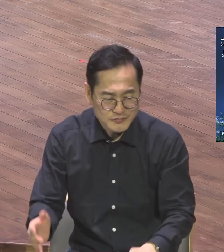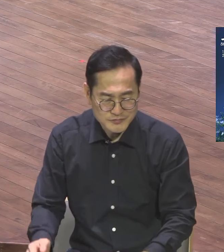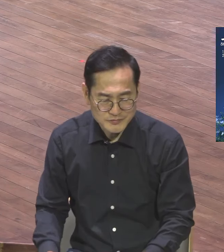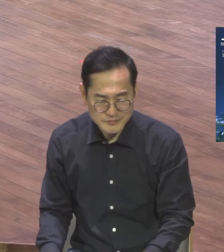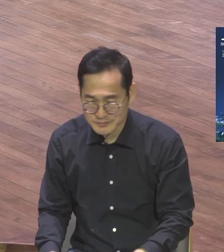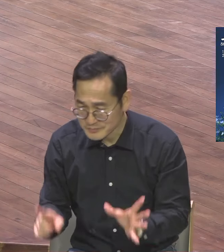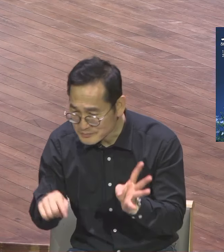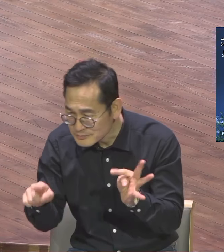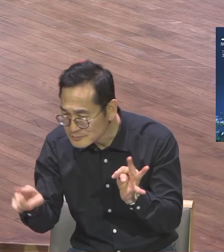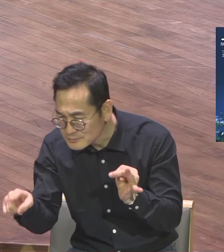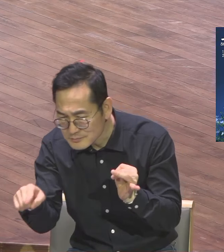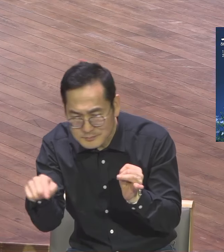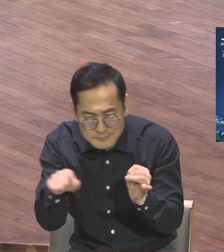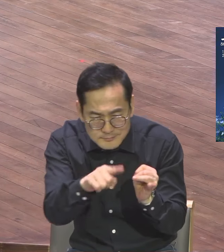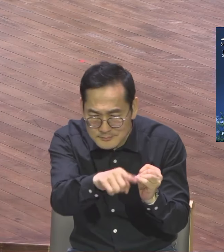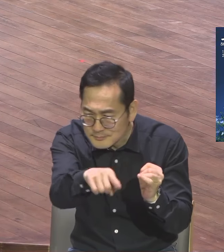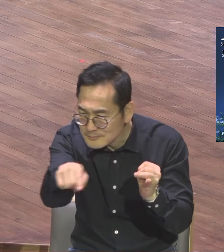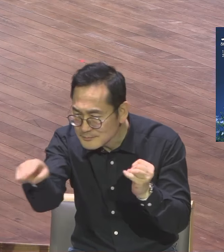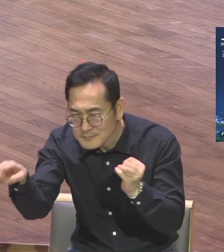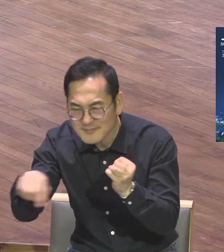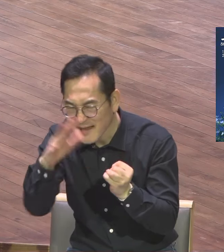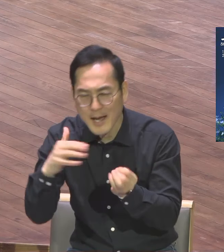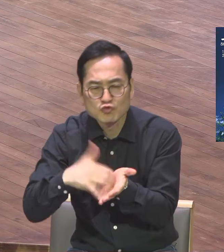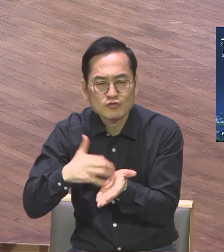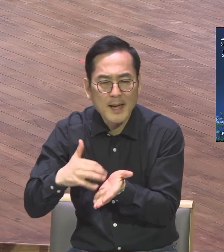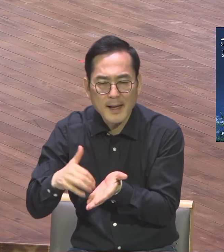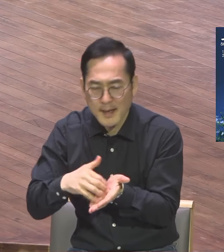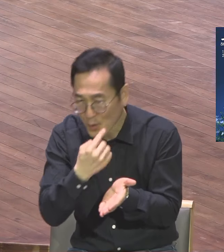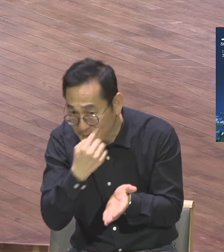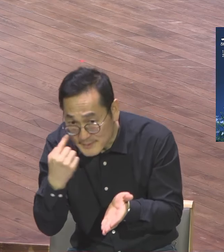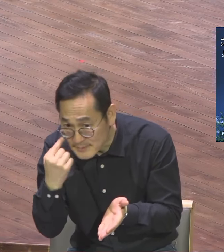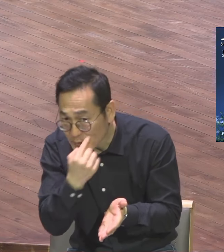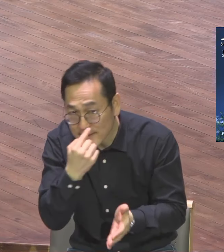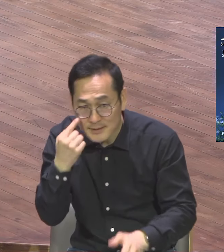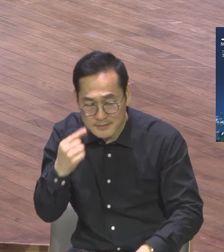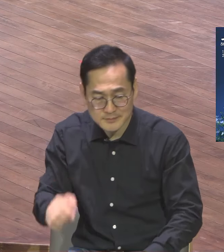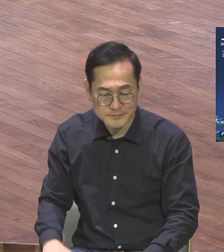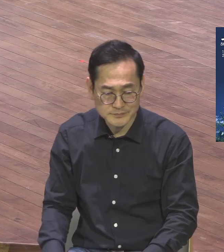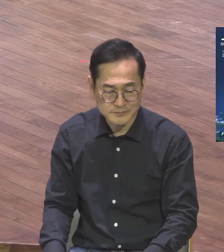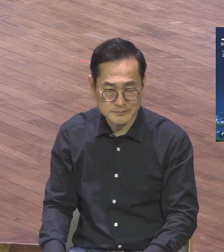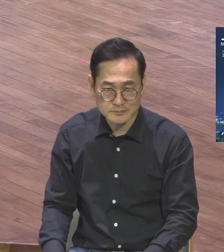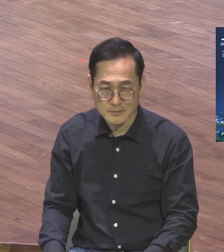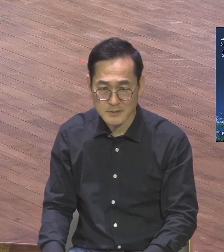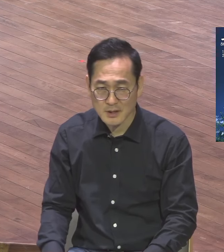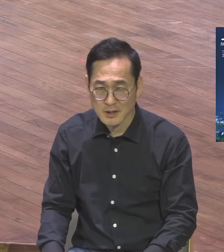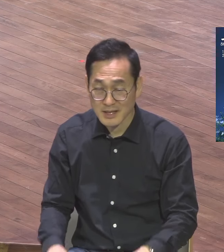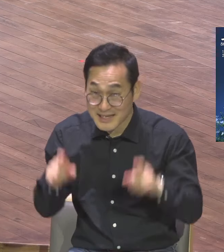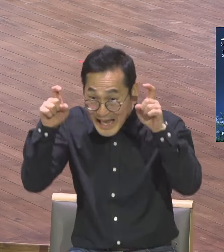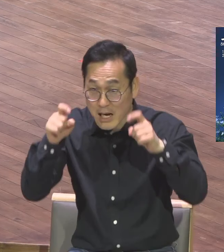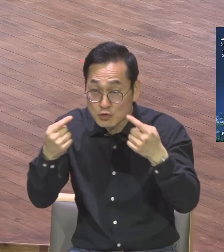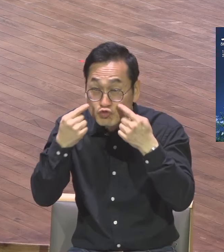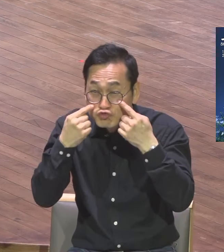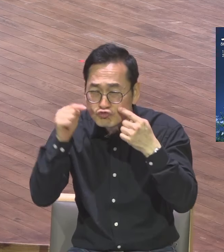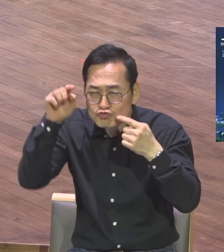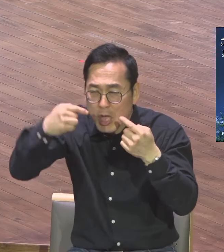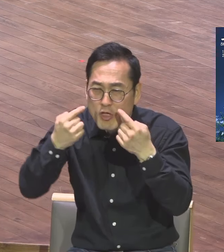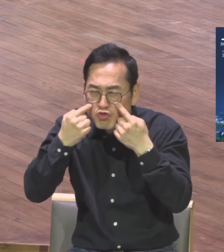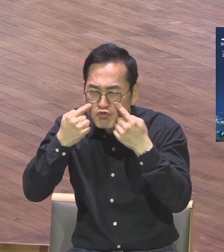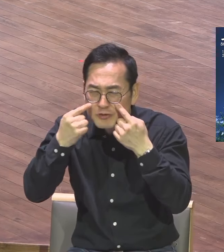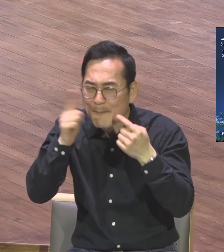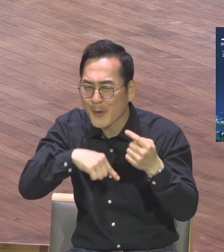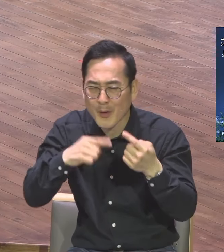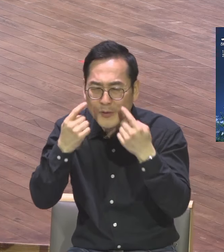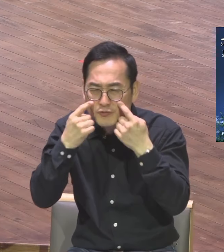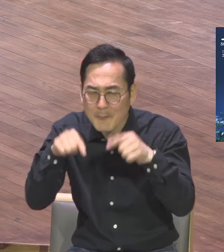다 마리씩 한 마리씩 딱딱딱딱 넣으면서 봅니다. 양들은요 앞을 잘 못 봐요. 낭은 시력이 안 좋습니다.